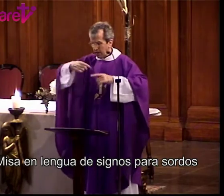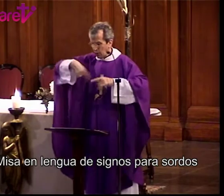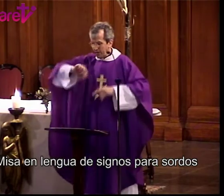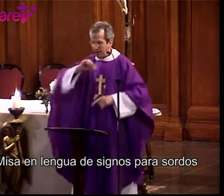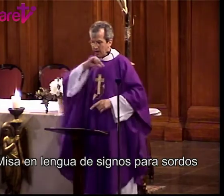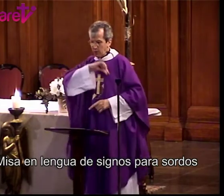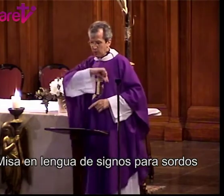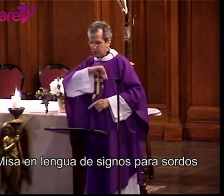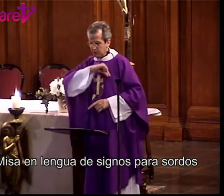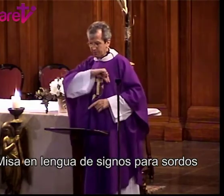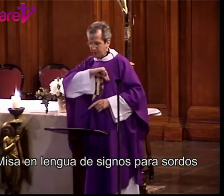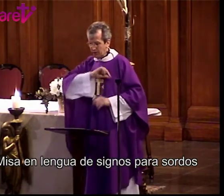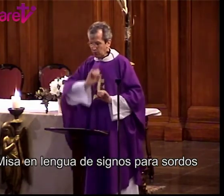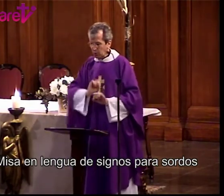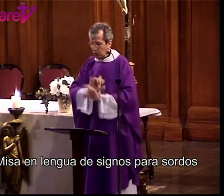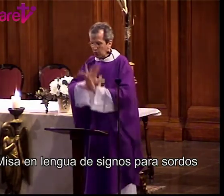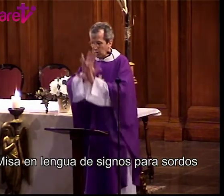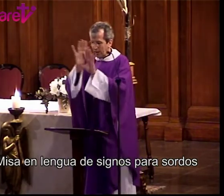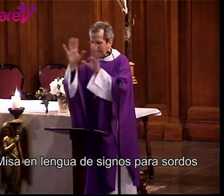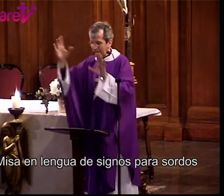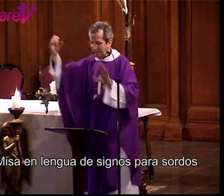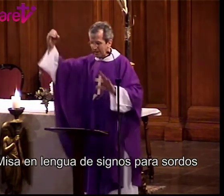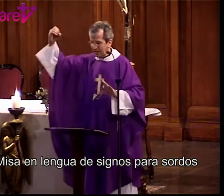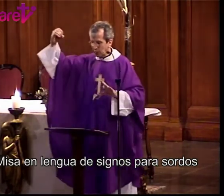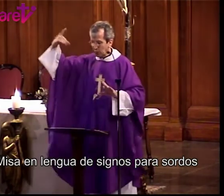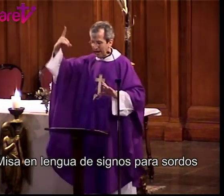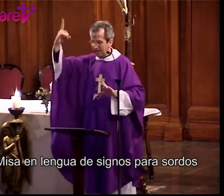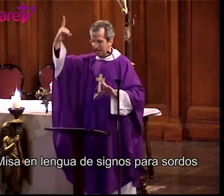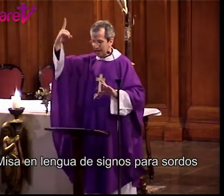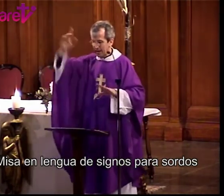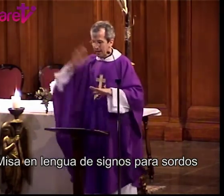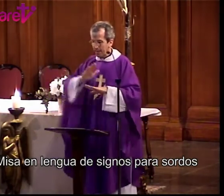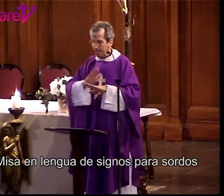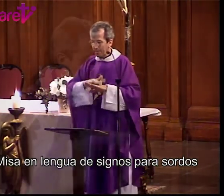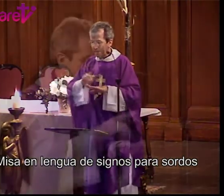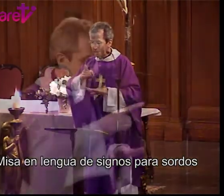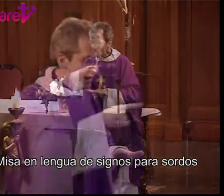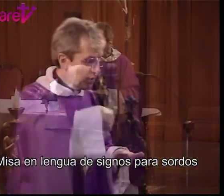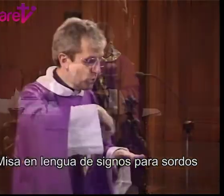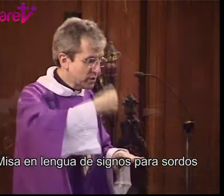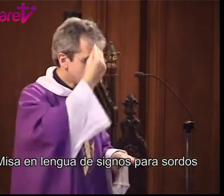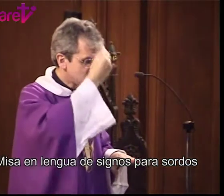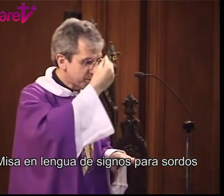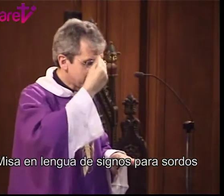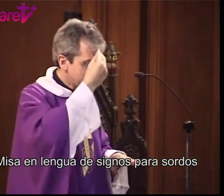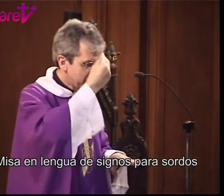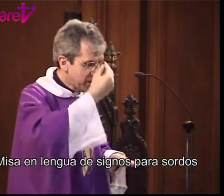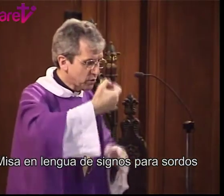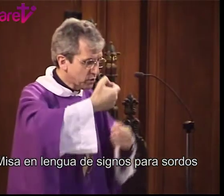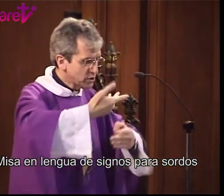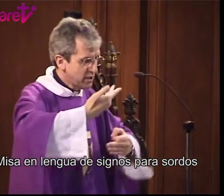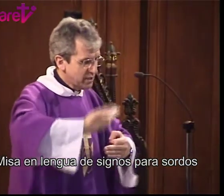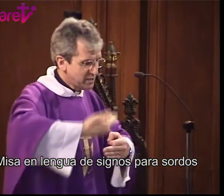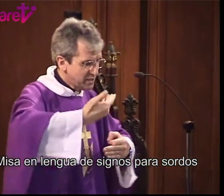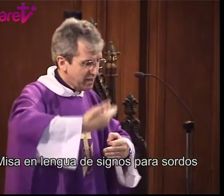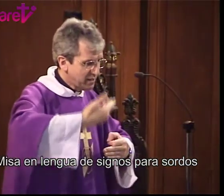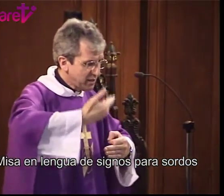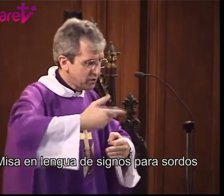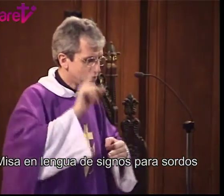Ilumina nuestro espíritu con la claridad de tu gracia, para que nuestros pensamientos sean dignos de